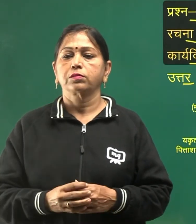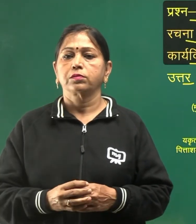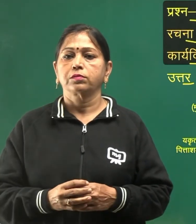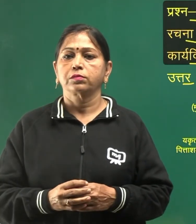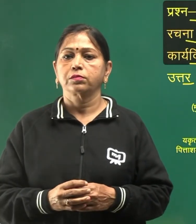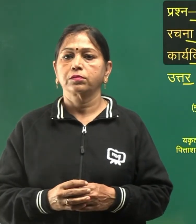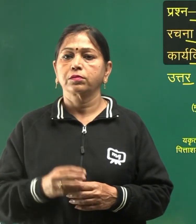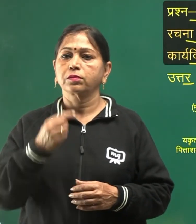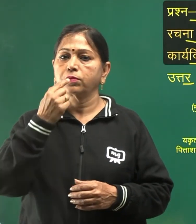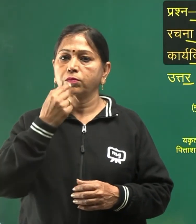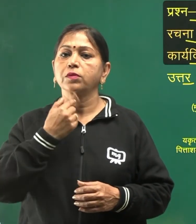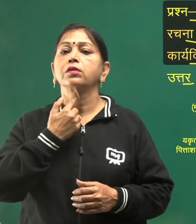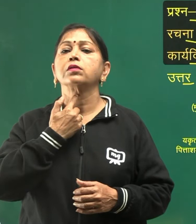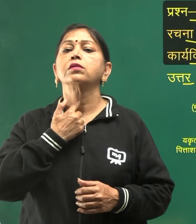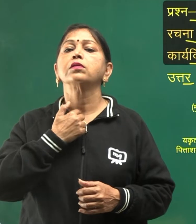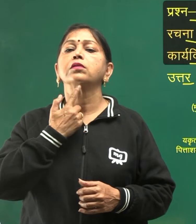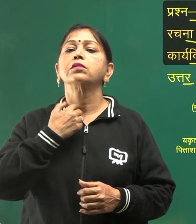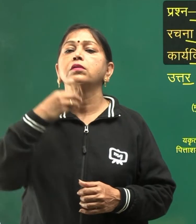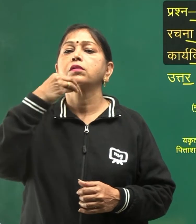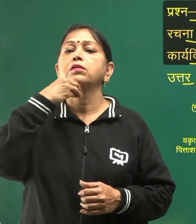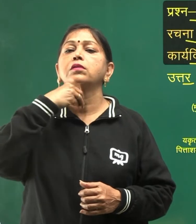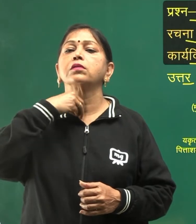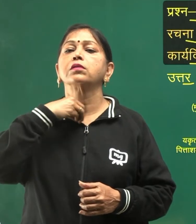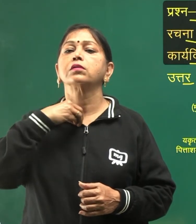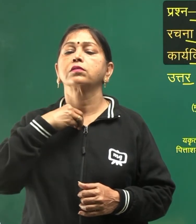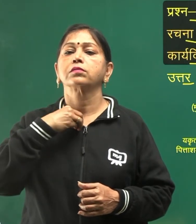फिर ग्रसिका तक आता है,